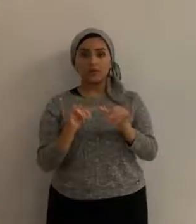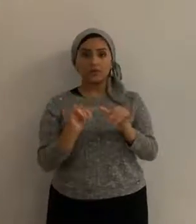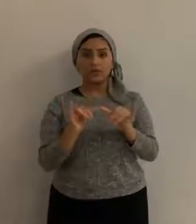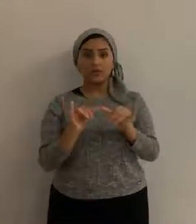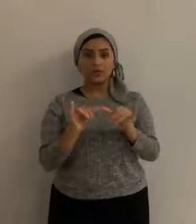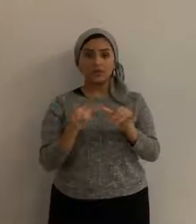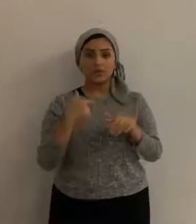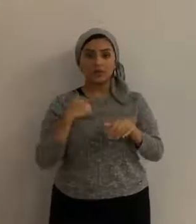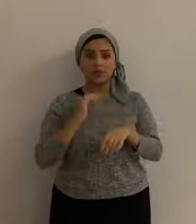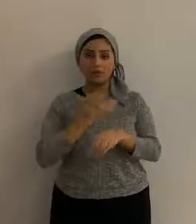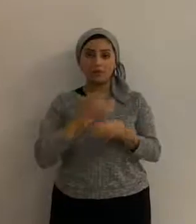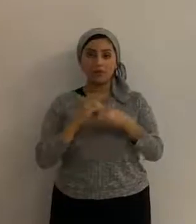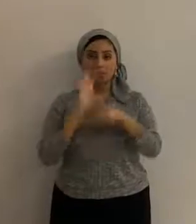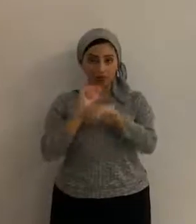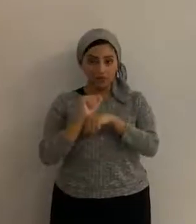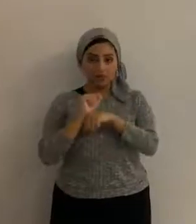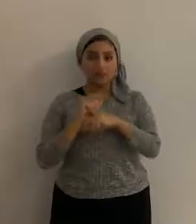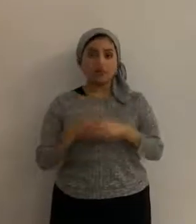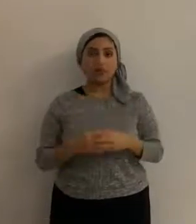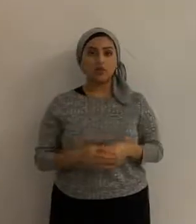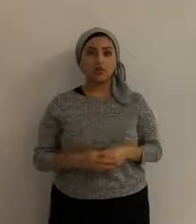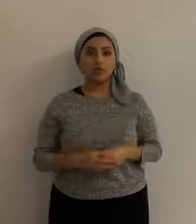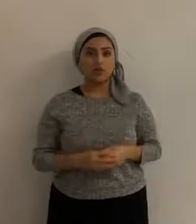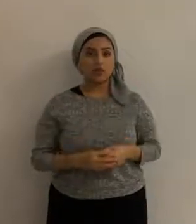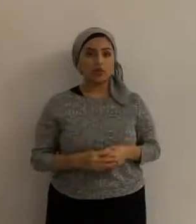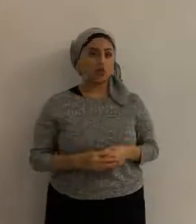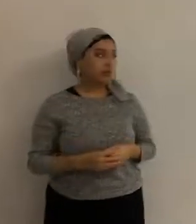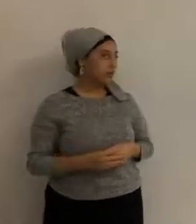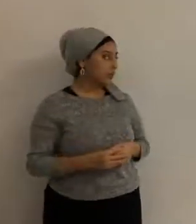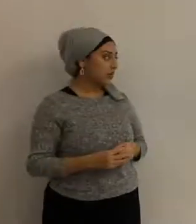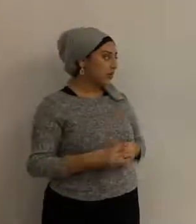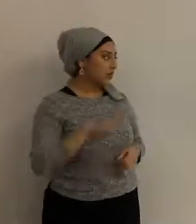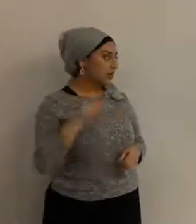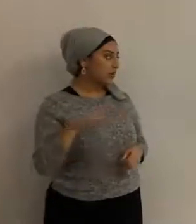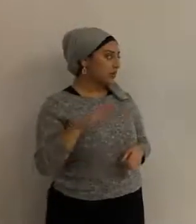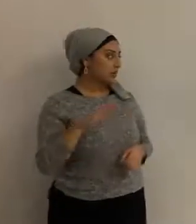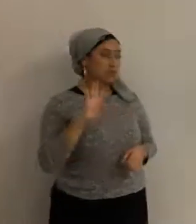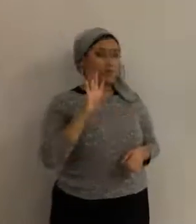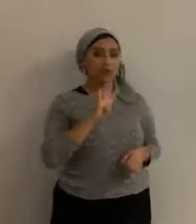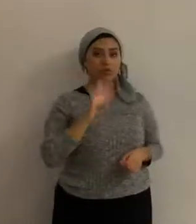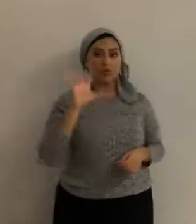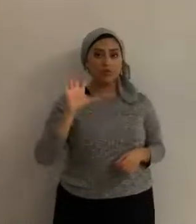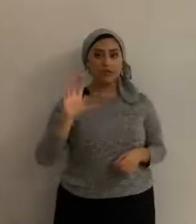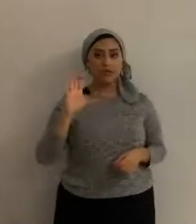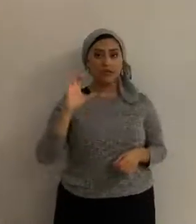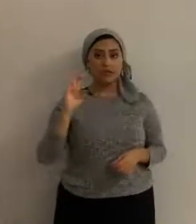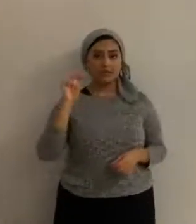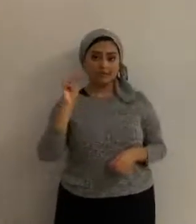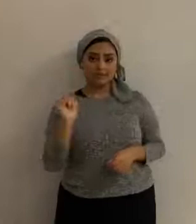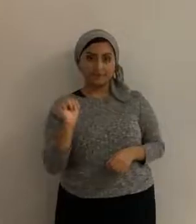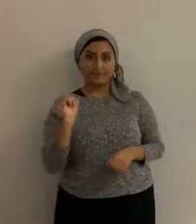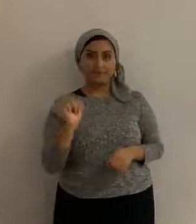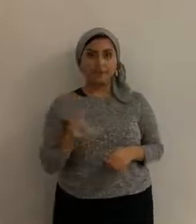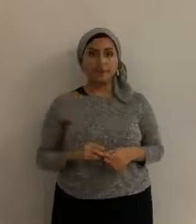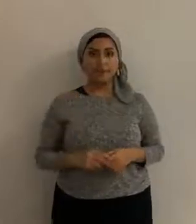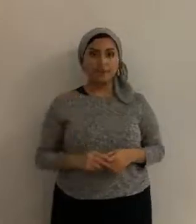tradicional nuestro, es poco más de 45 centímetros cada codo. Entonces aquí